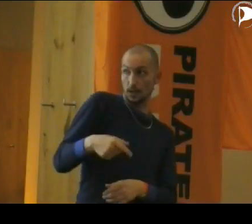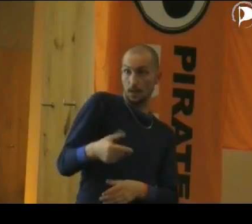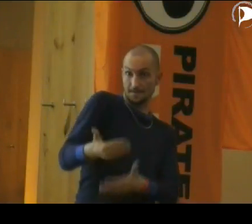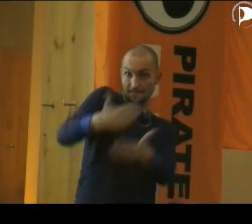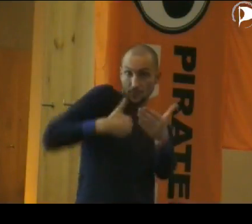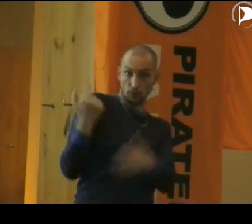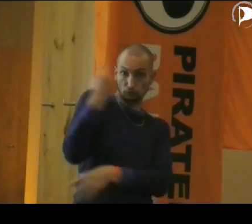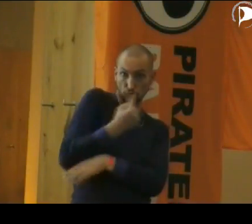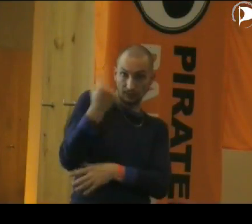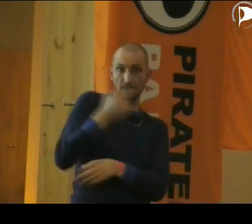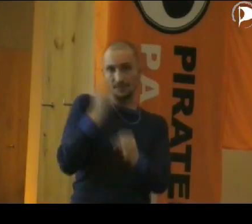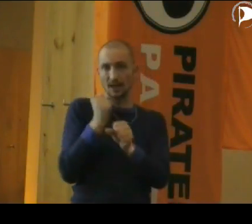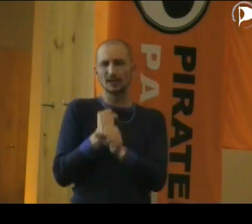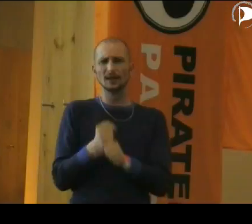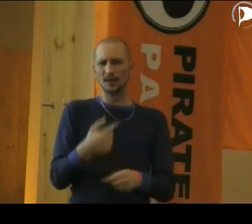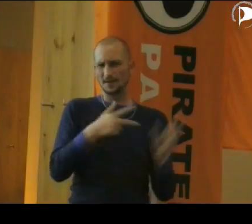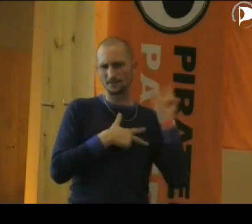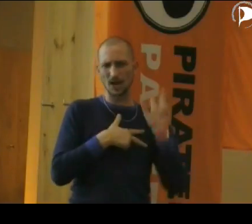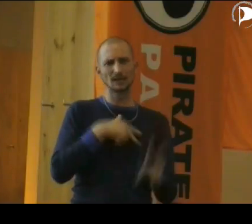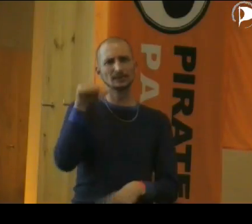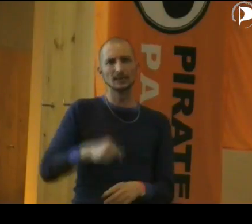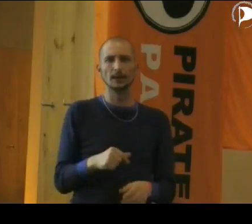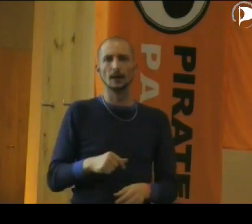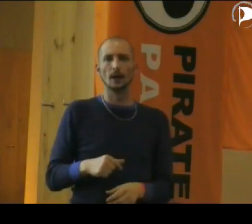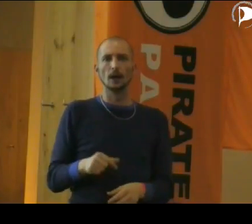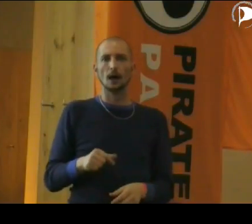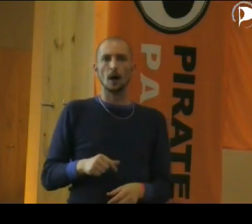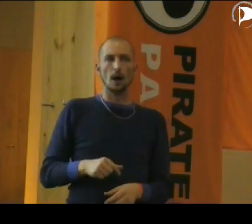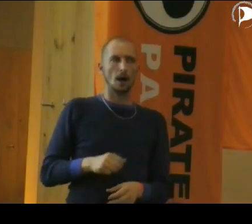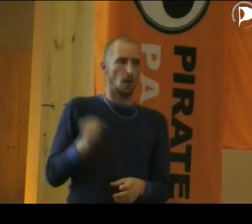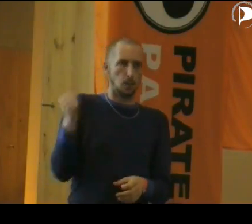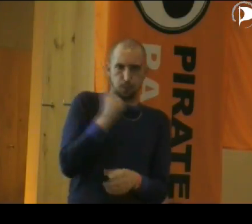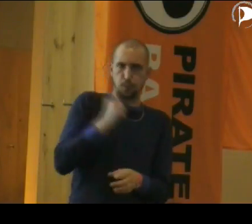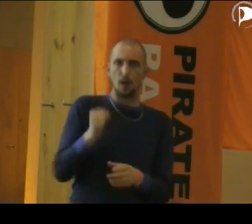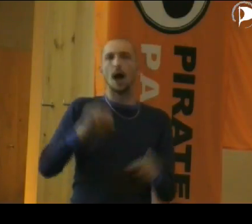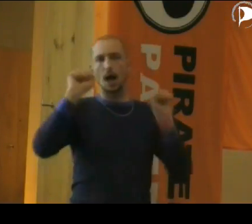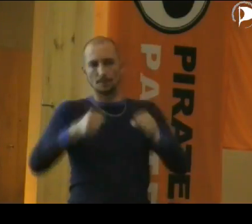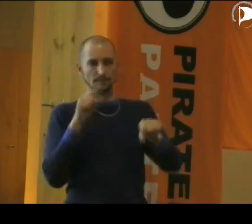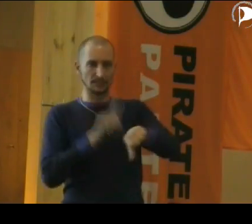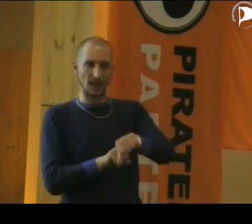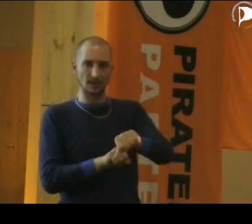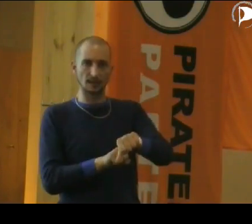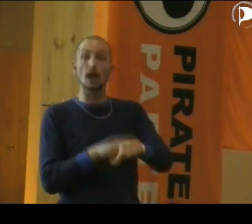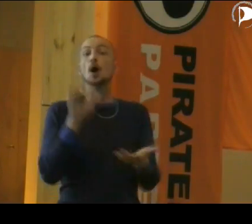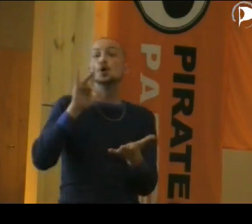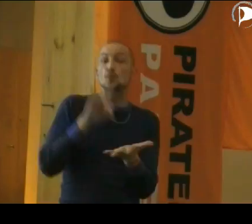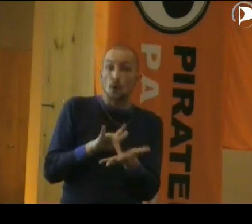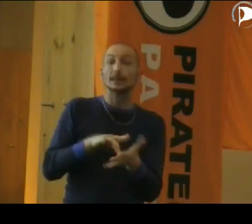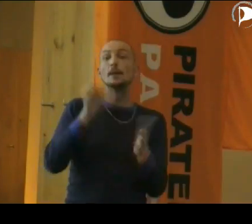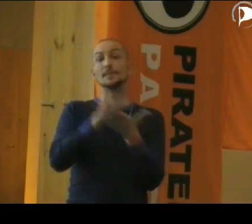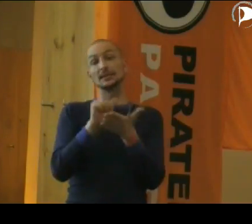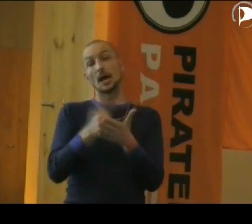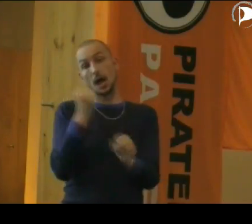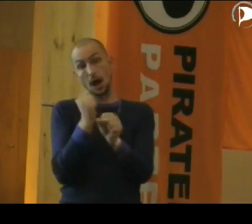und ja ehrlich gesagt war das somit wären die schlimmste zeit die ich hier hatte weil es für die pressearbeit willich tod